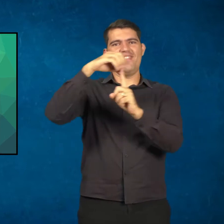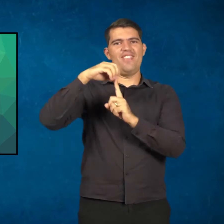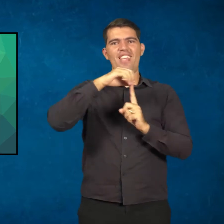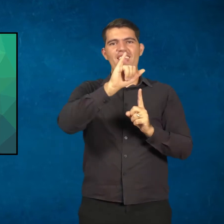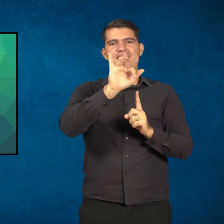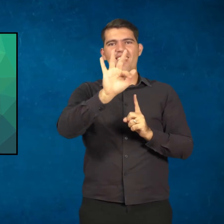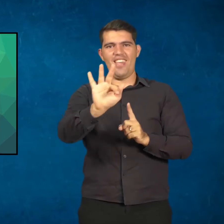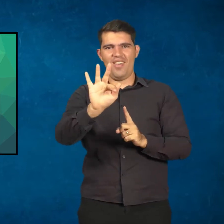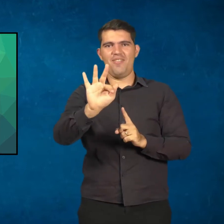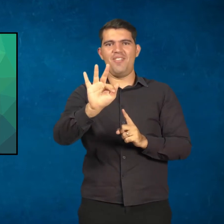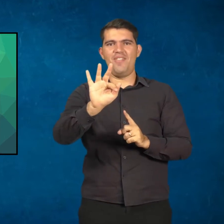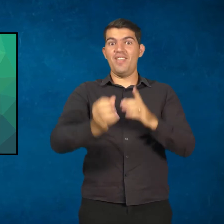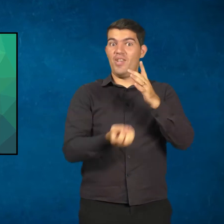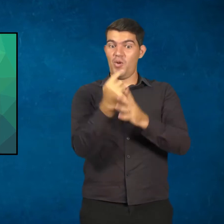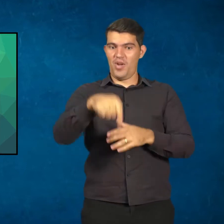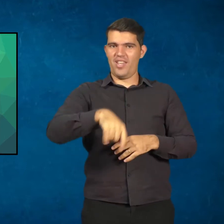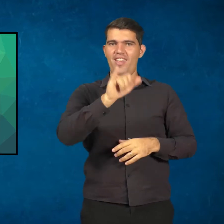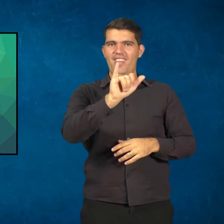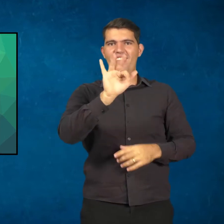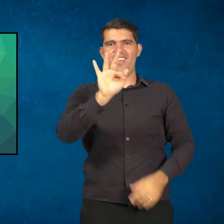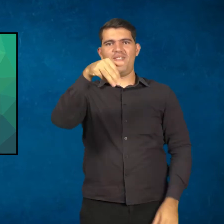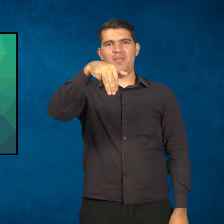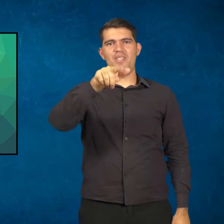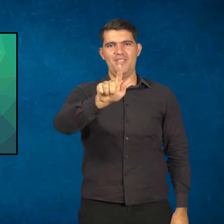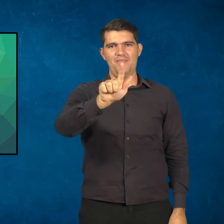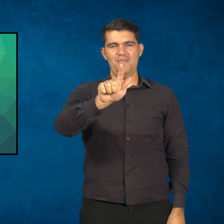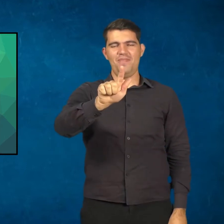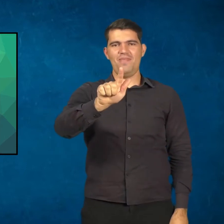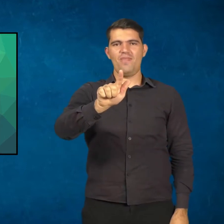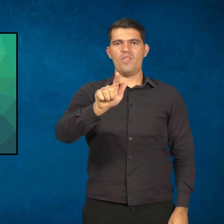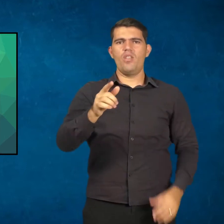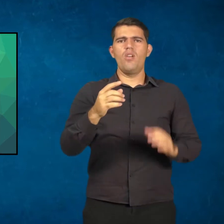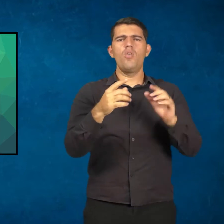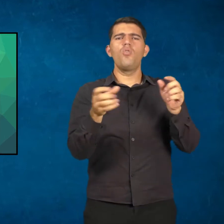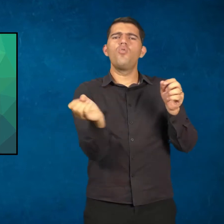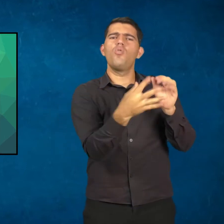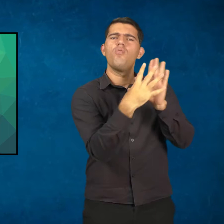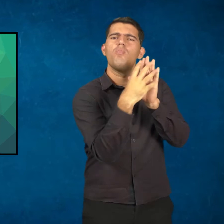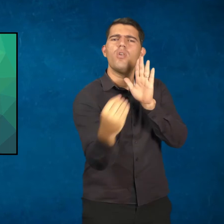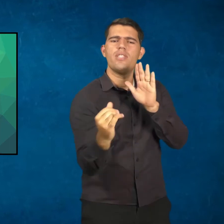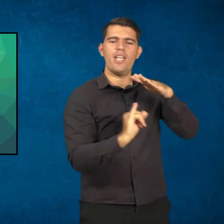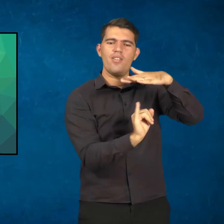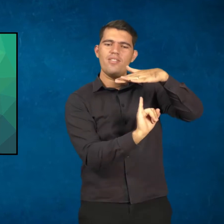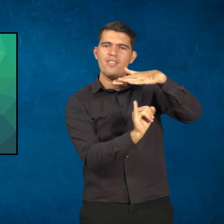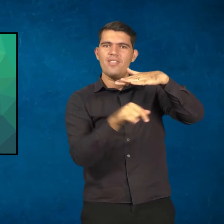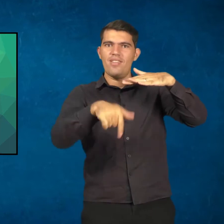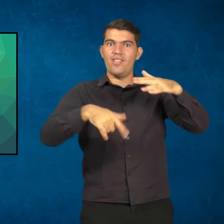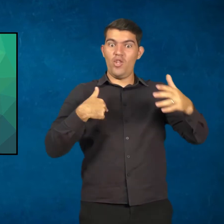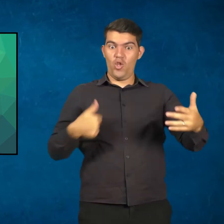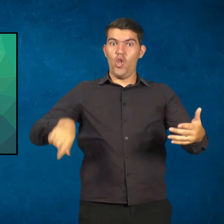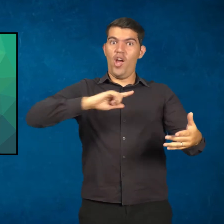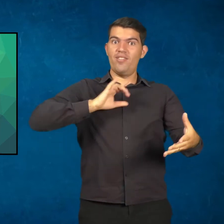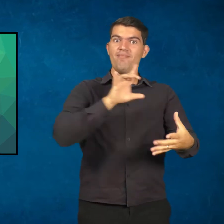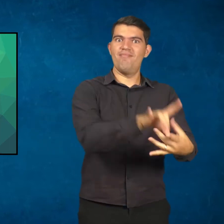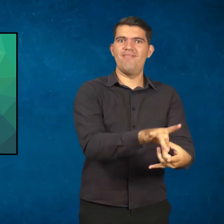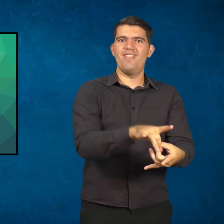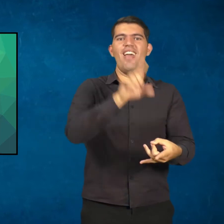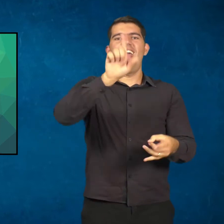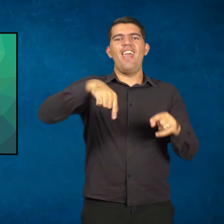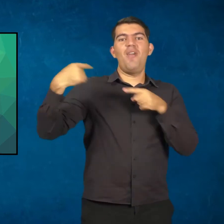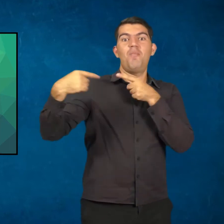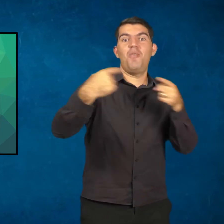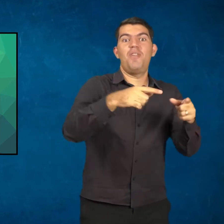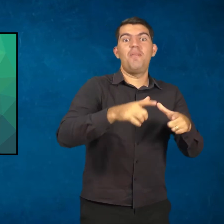Tecnologia, incluindo aí o nosso IFMG. Esse novo modelo de instituição do qual fazemos parte está vinculado a uma